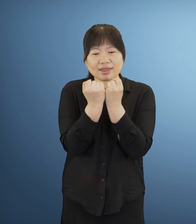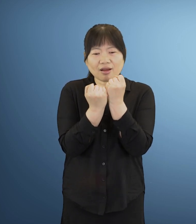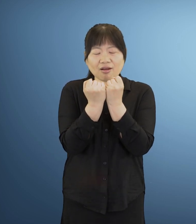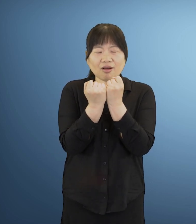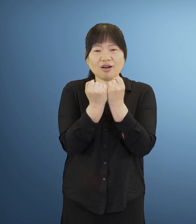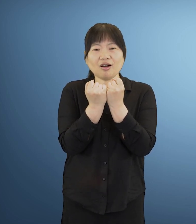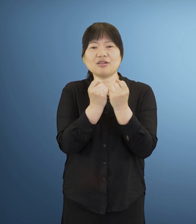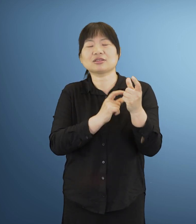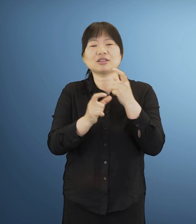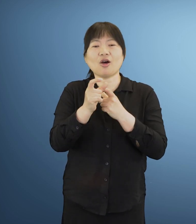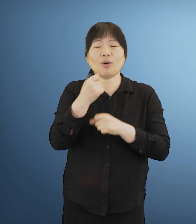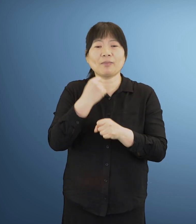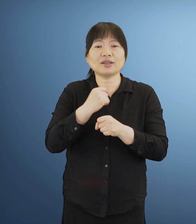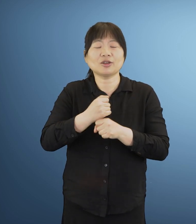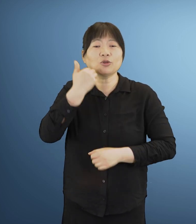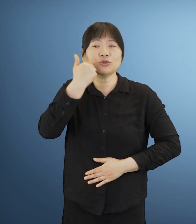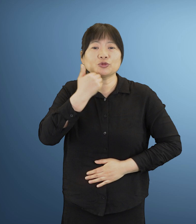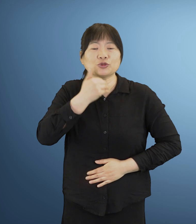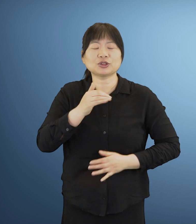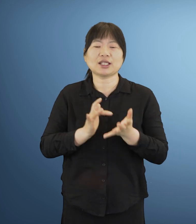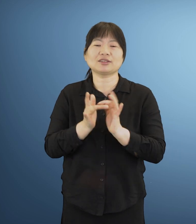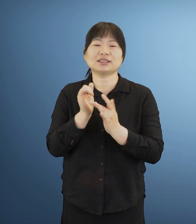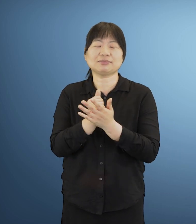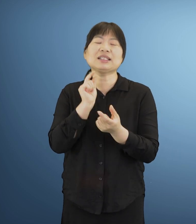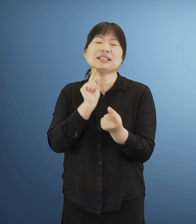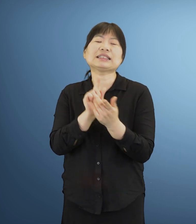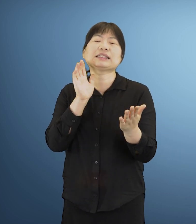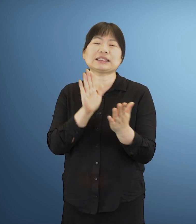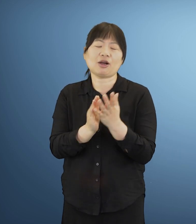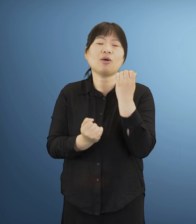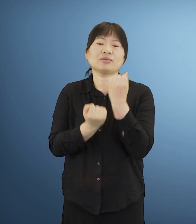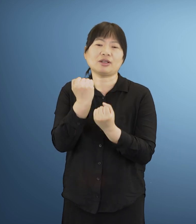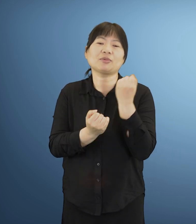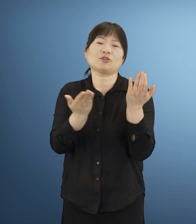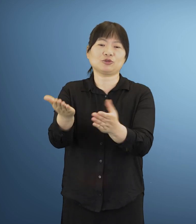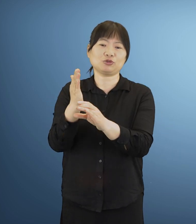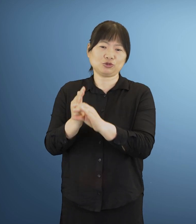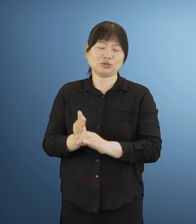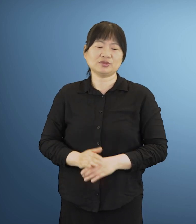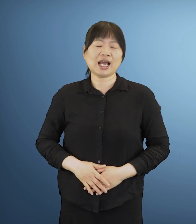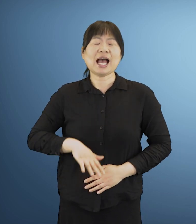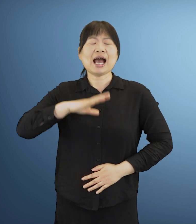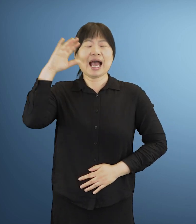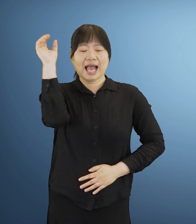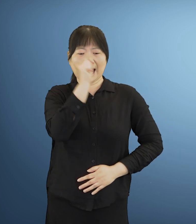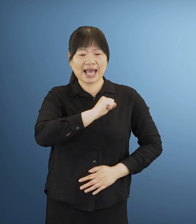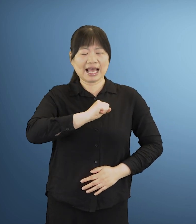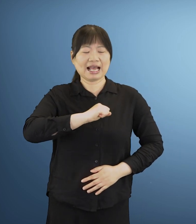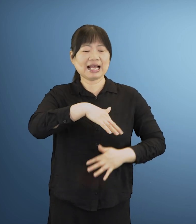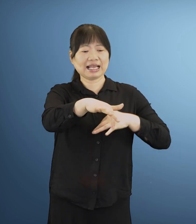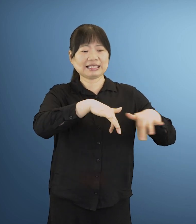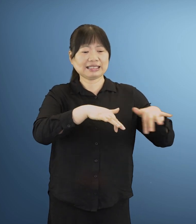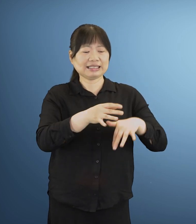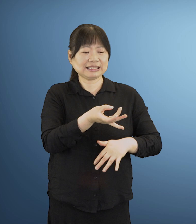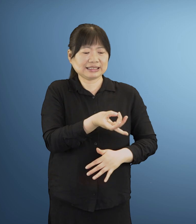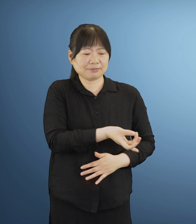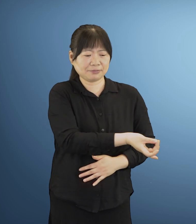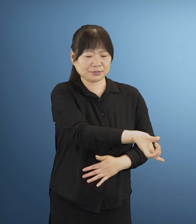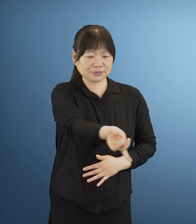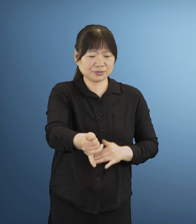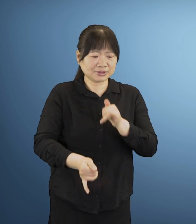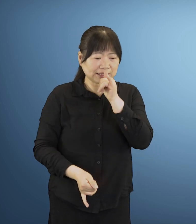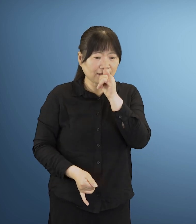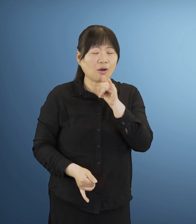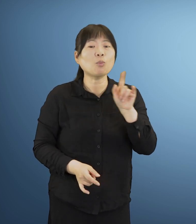거예요? 예수님이 쫙 설명을 해 주시는 거예요. 아, 길가에 떨어졌다는 것은